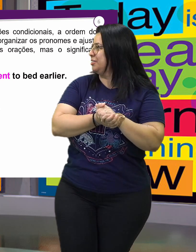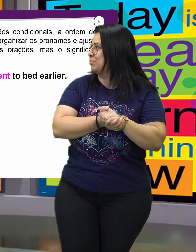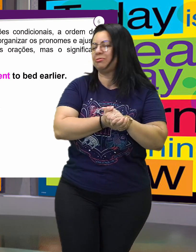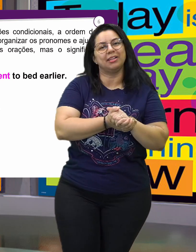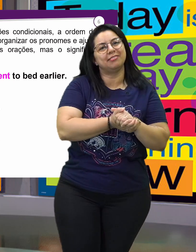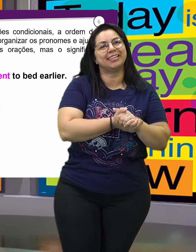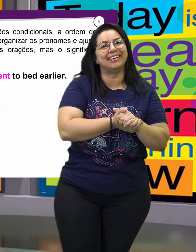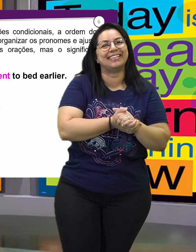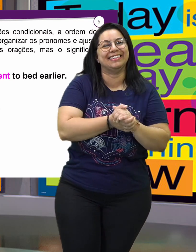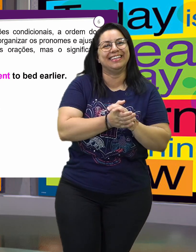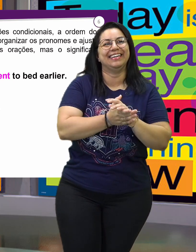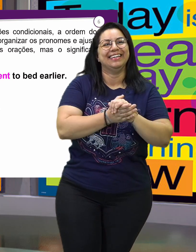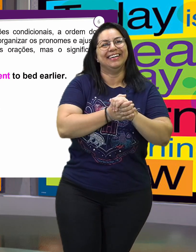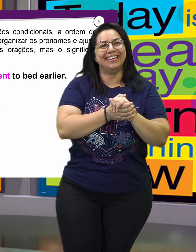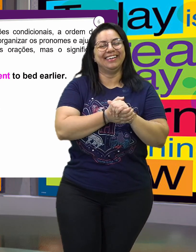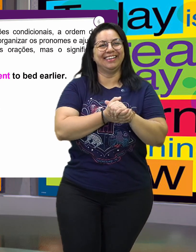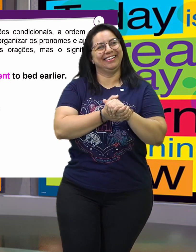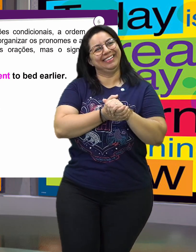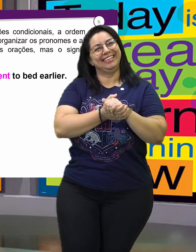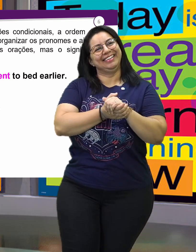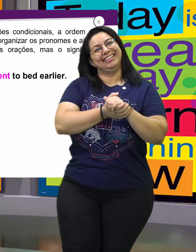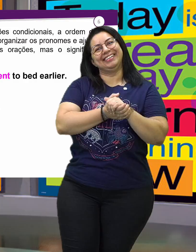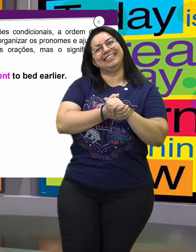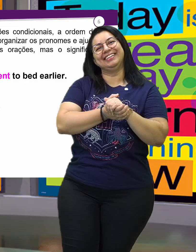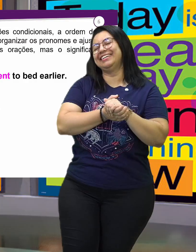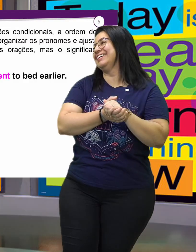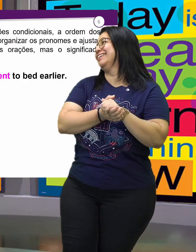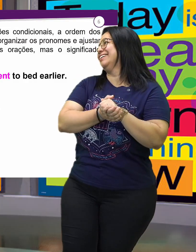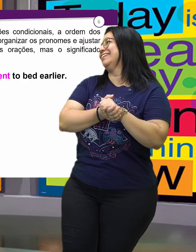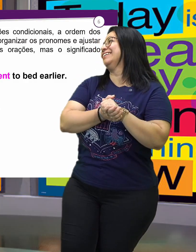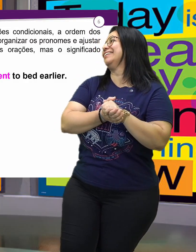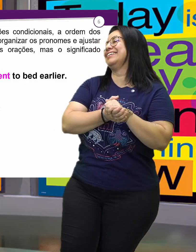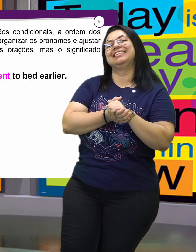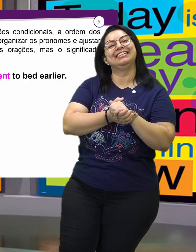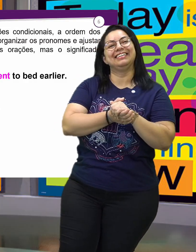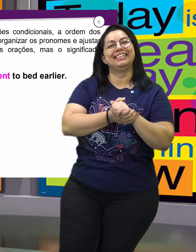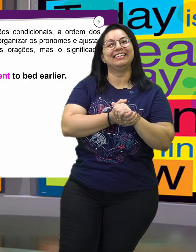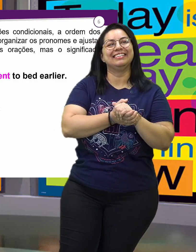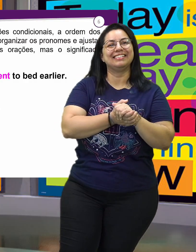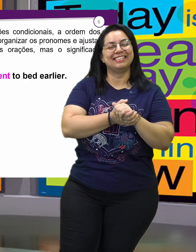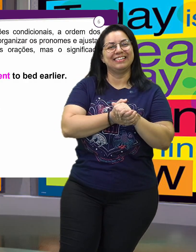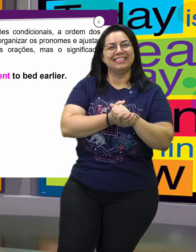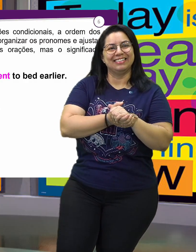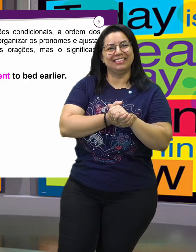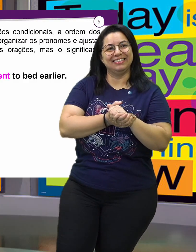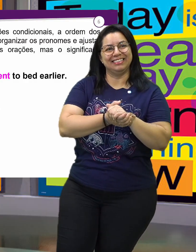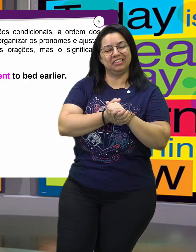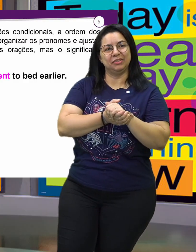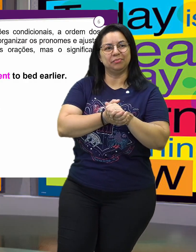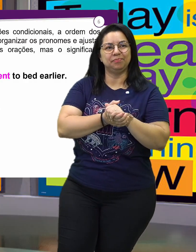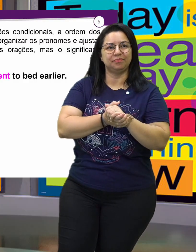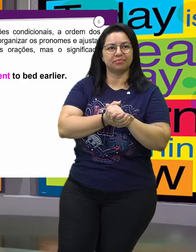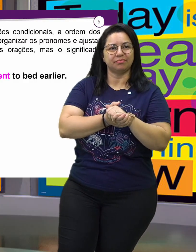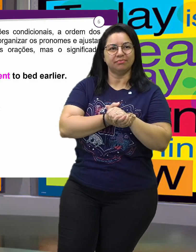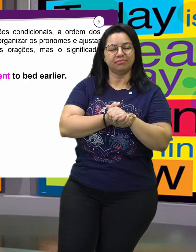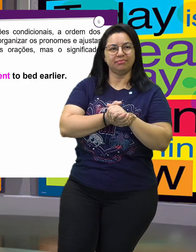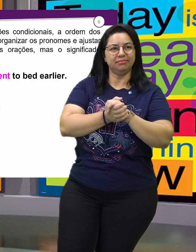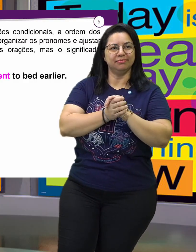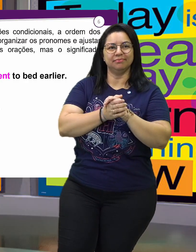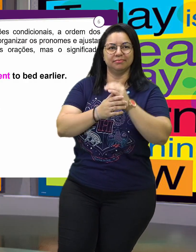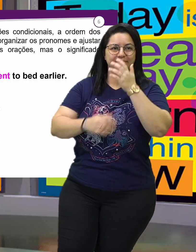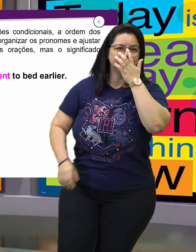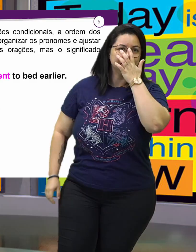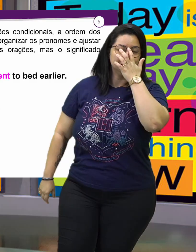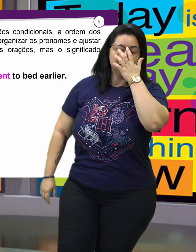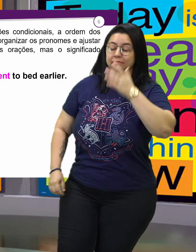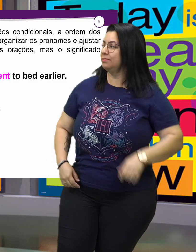ela invertida, pra falar a verdade. Eu gosto mais na frente, mas, inclusive, detalhe, você também